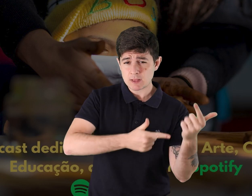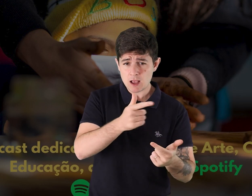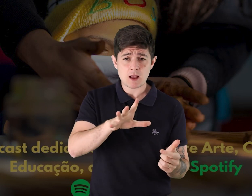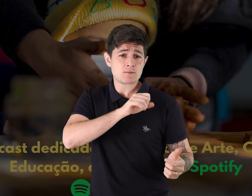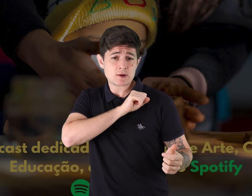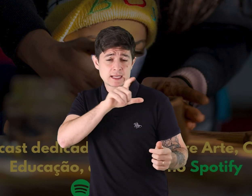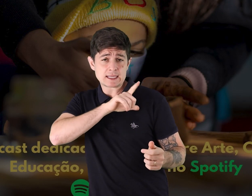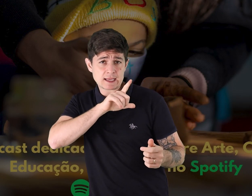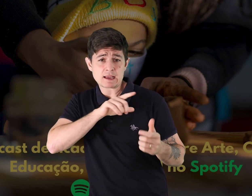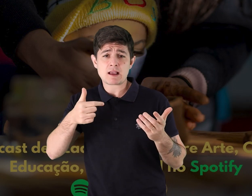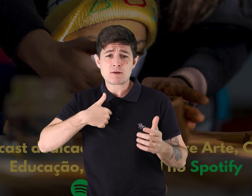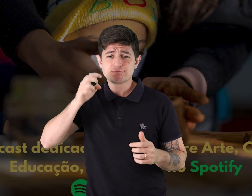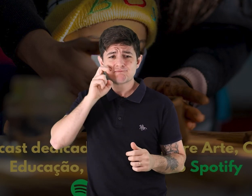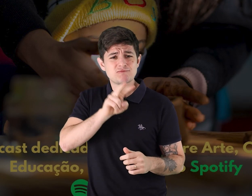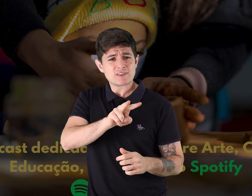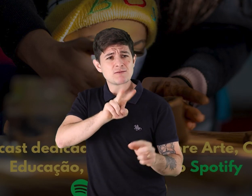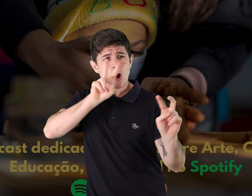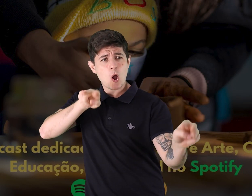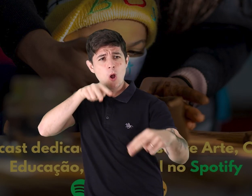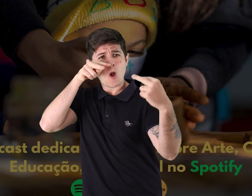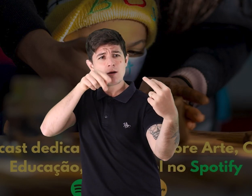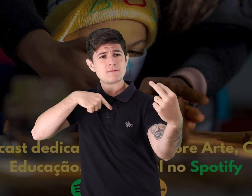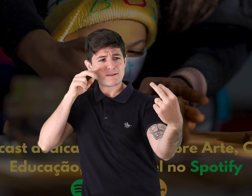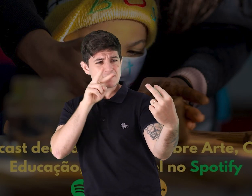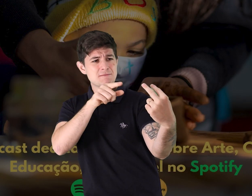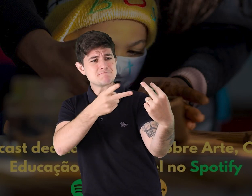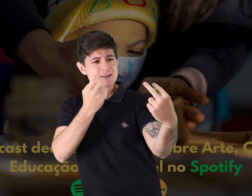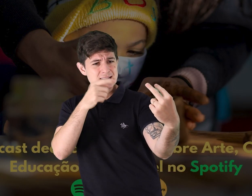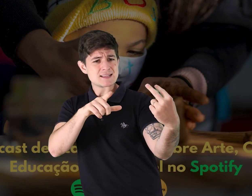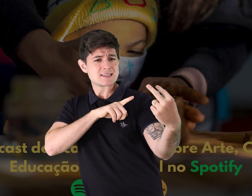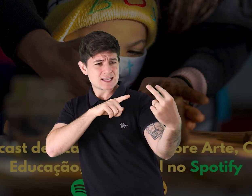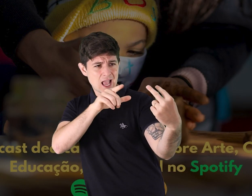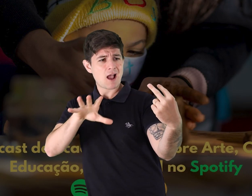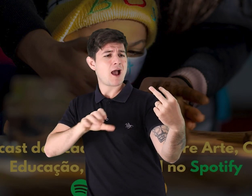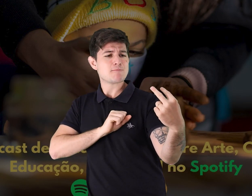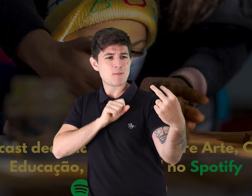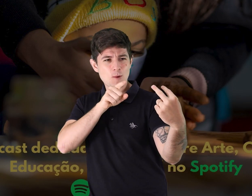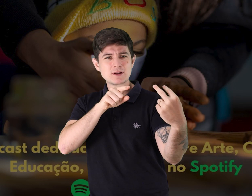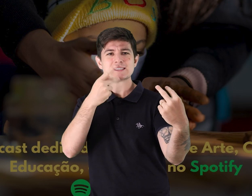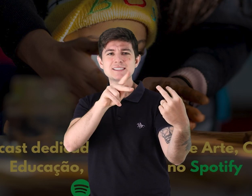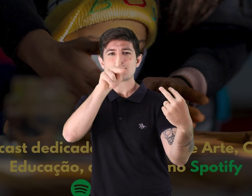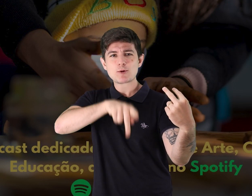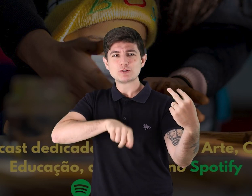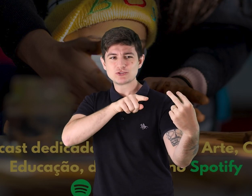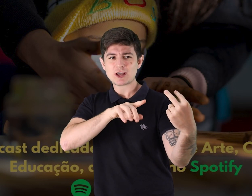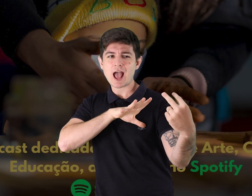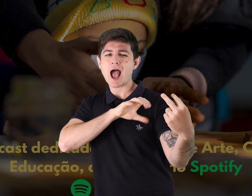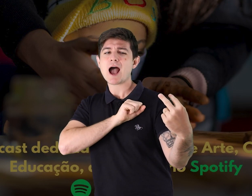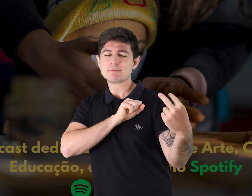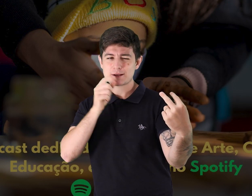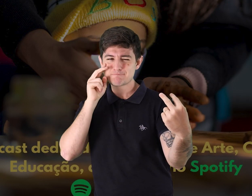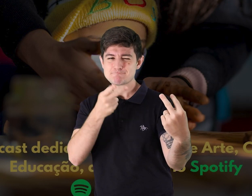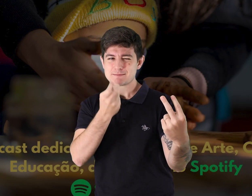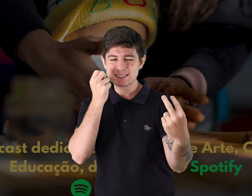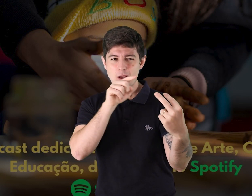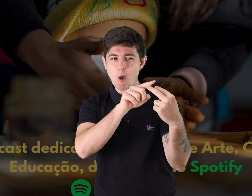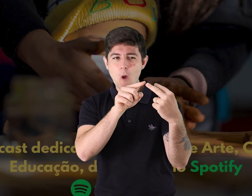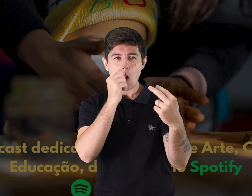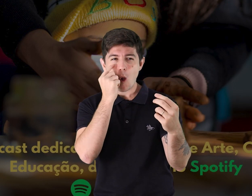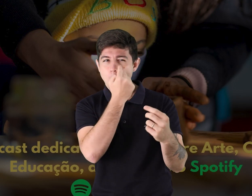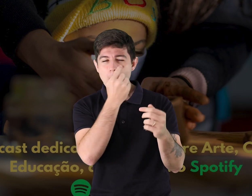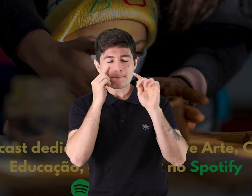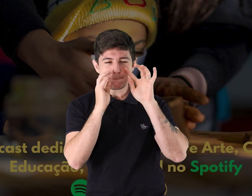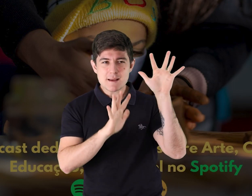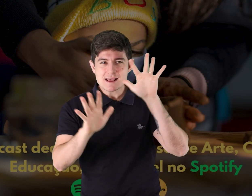Tendo essa paixão e esse amor, é o que eu vejo também nos seus olhos à frente do projeto Arte por Toda a Parte, né?